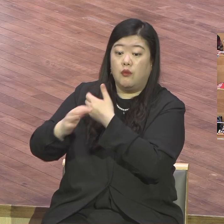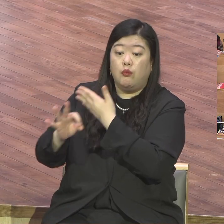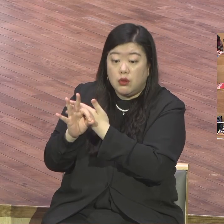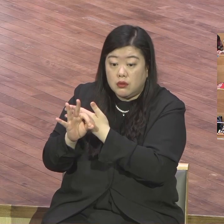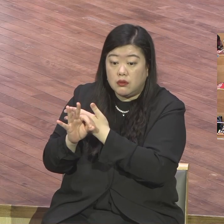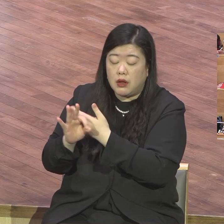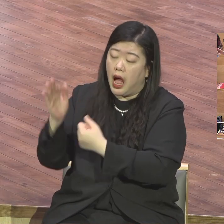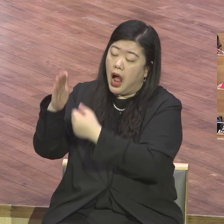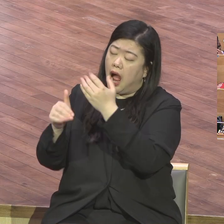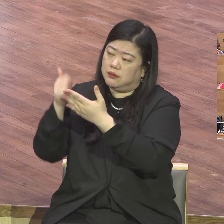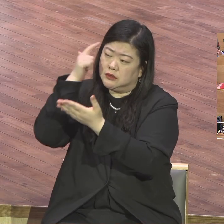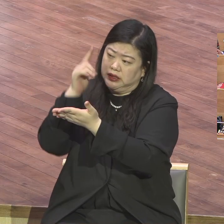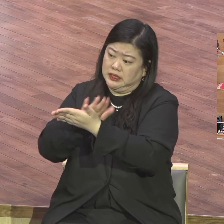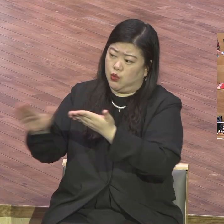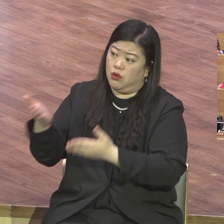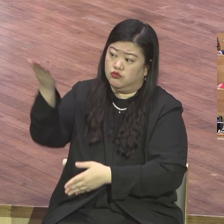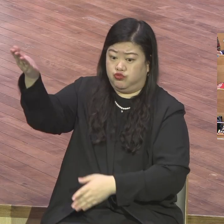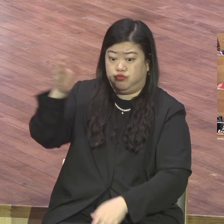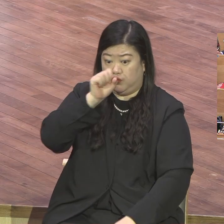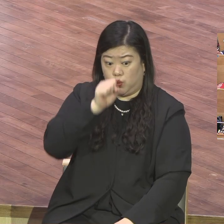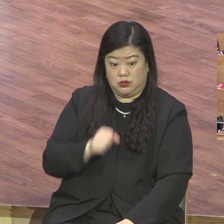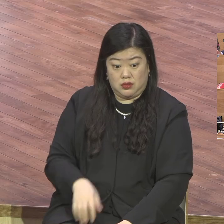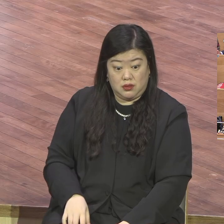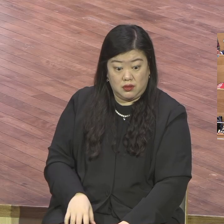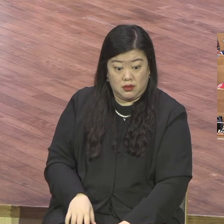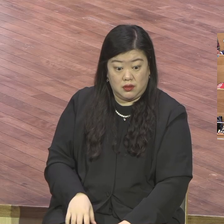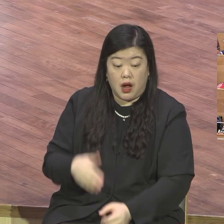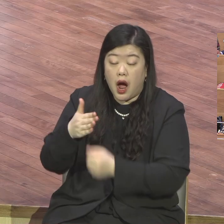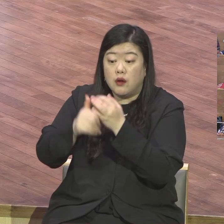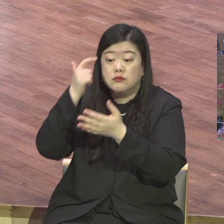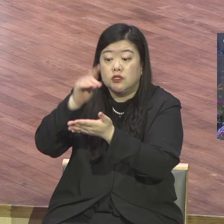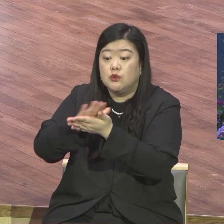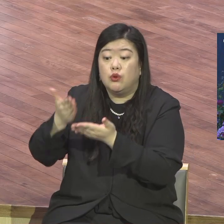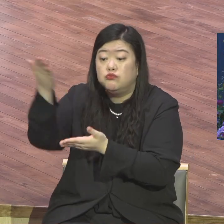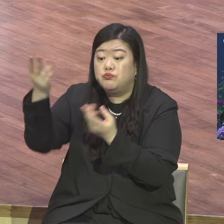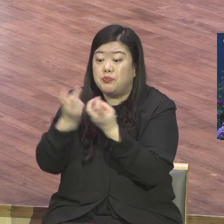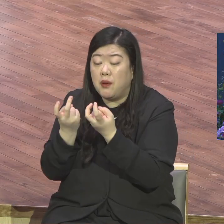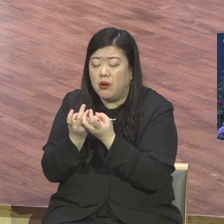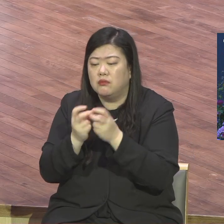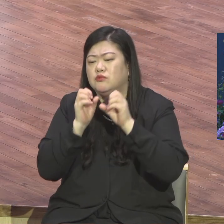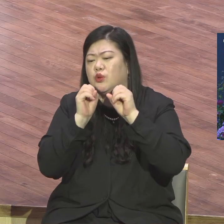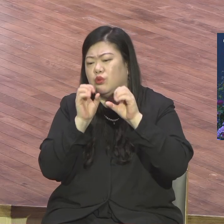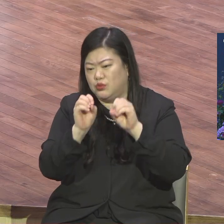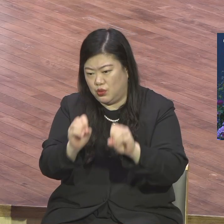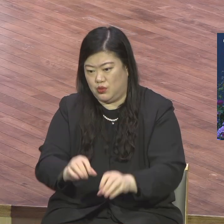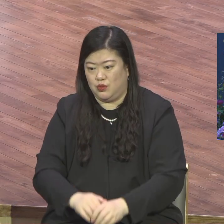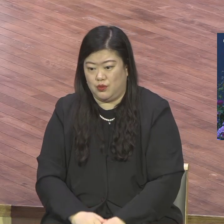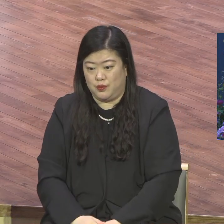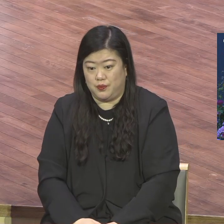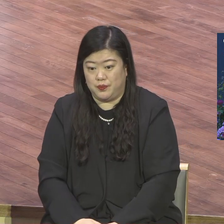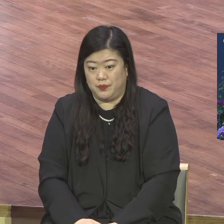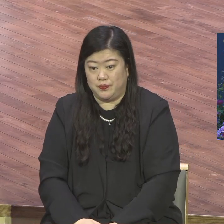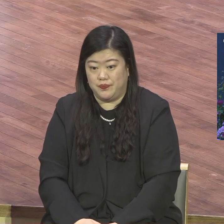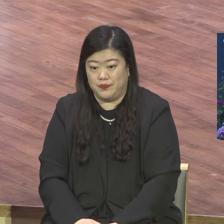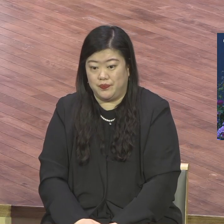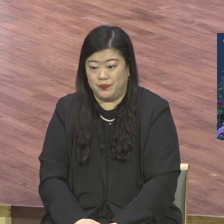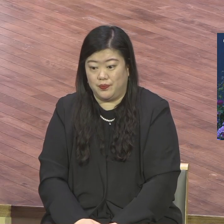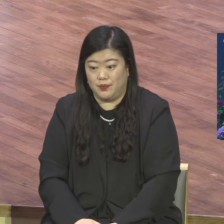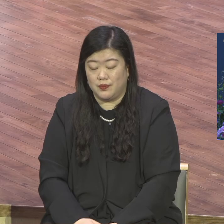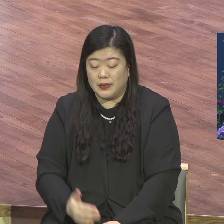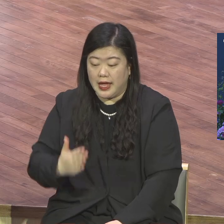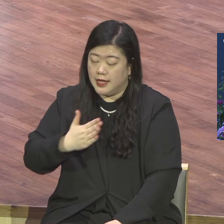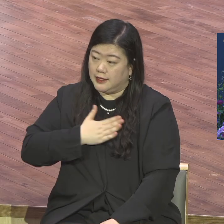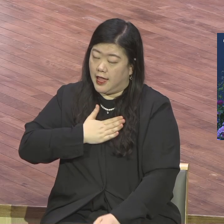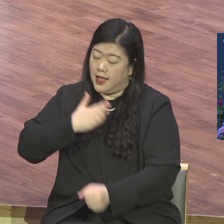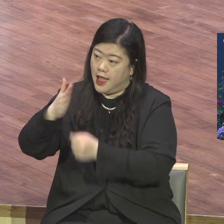자, 영계 모든 성도들 여러분은요 영적 이 시대 이스라엘로 부름받았다는 영적